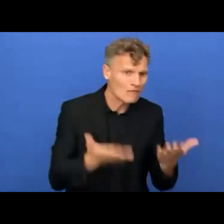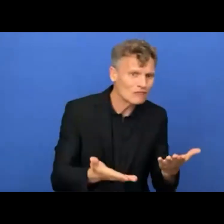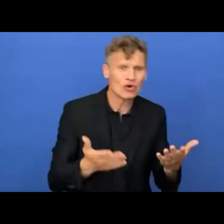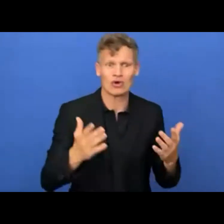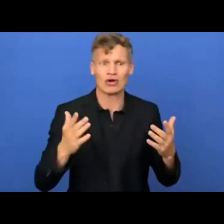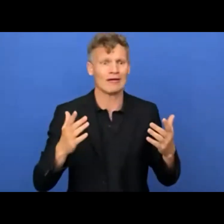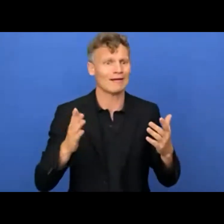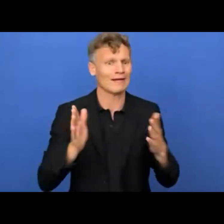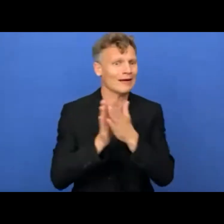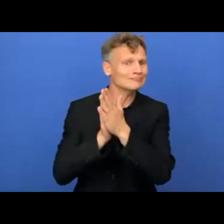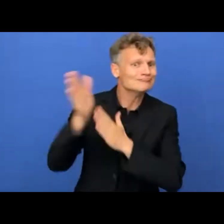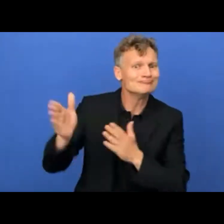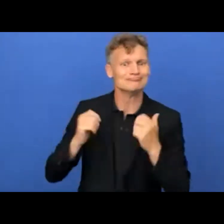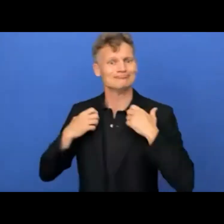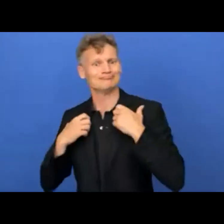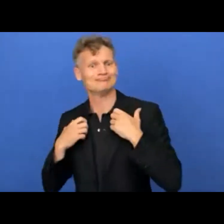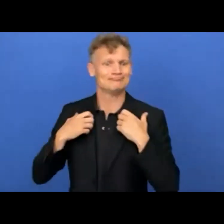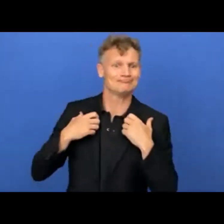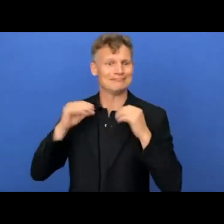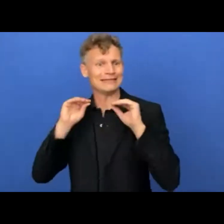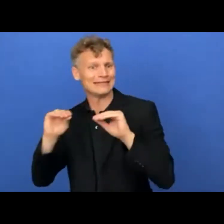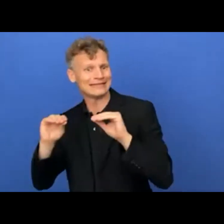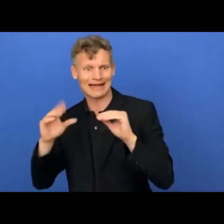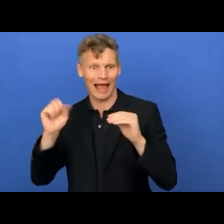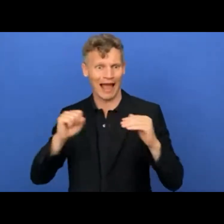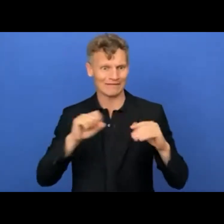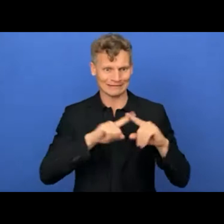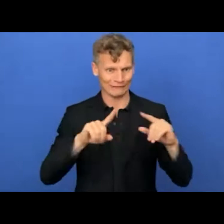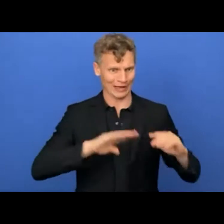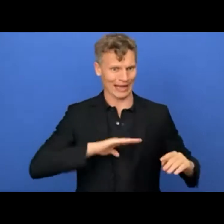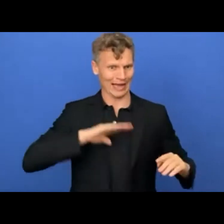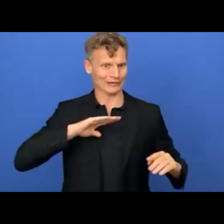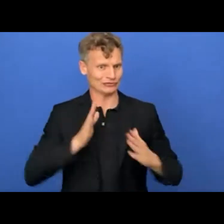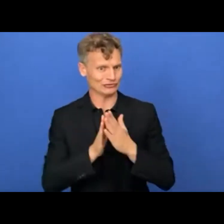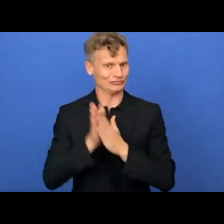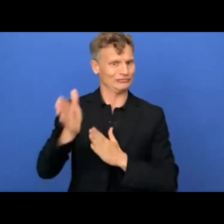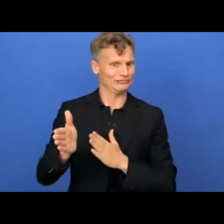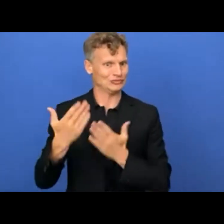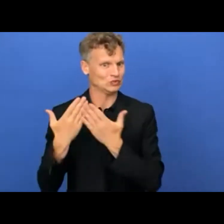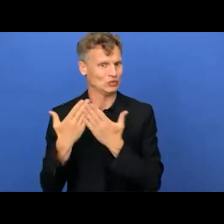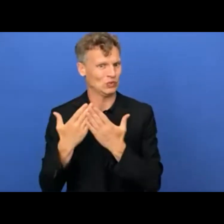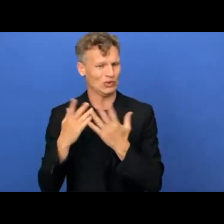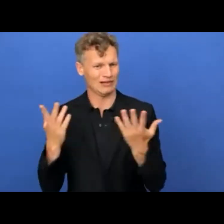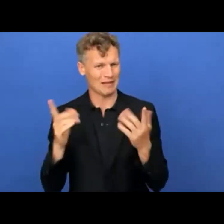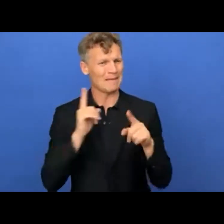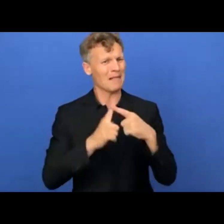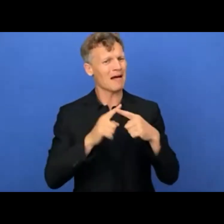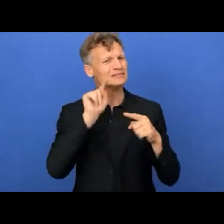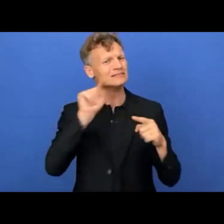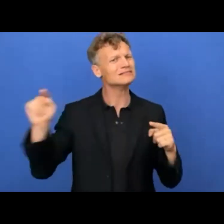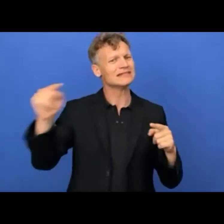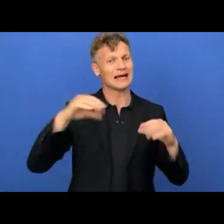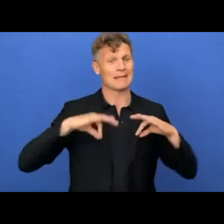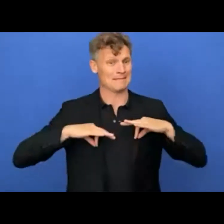de grandes différences entre les approches de différents pays et puis il y a question de différents ministères également. Il a été